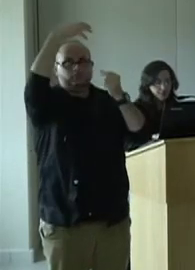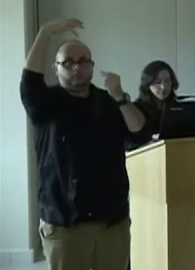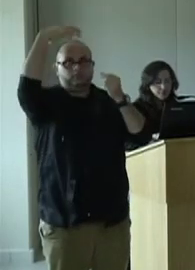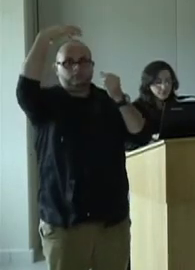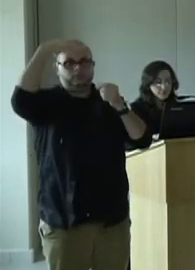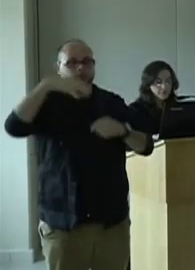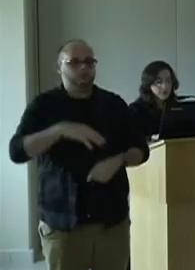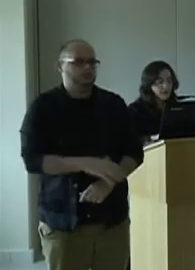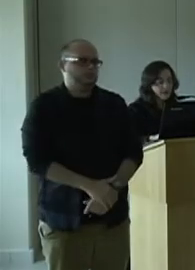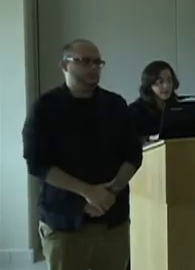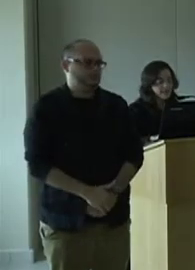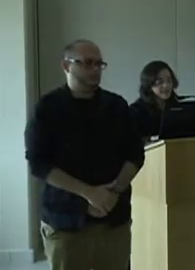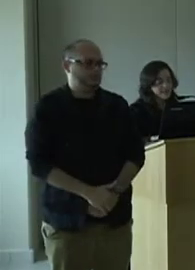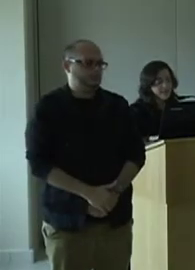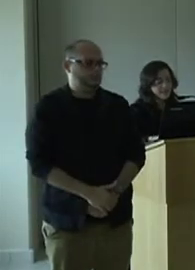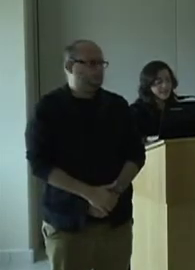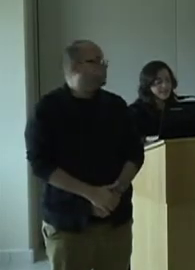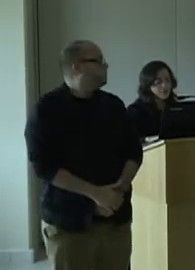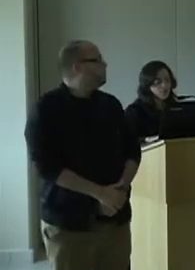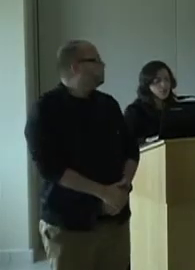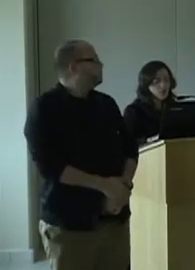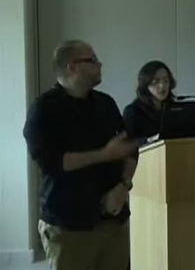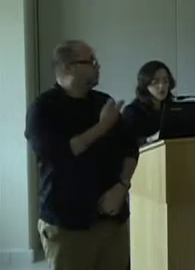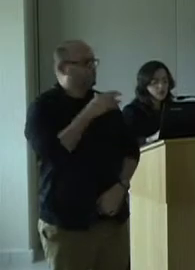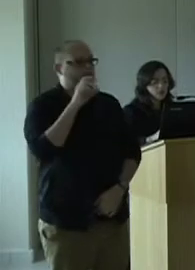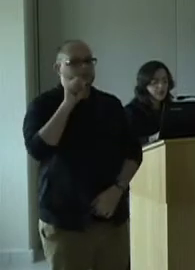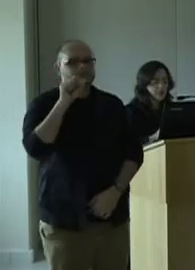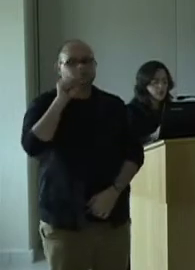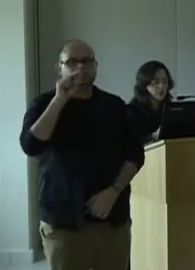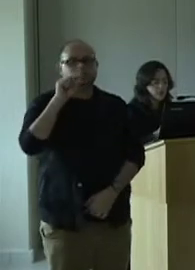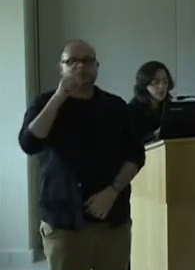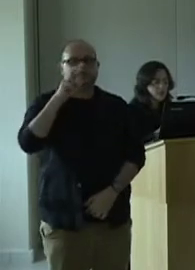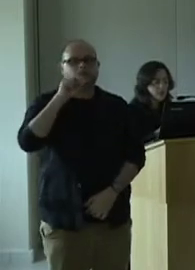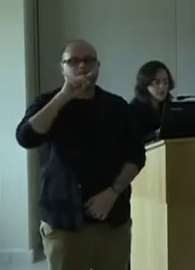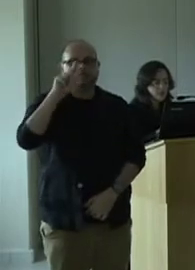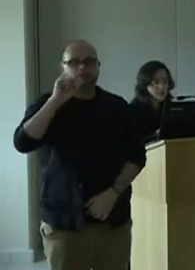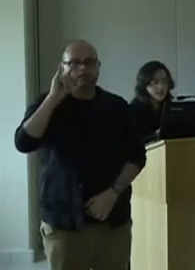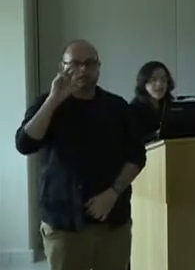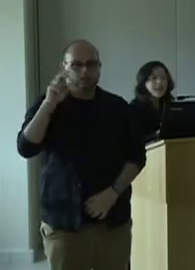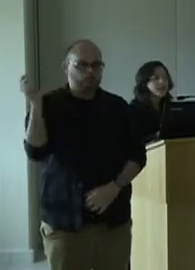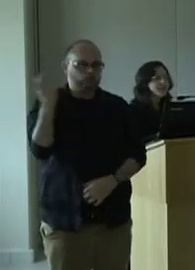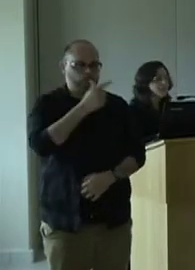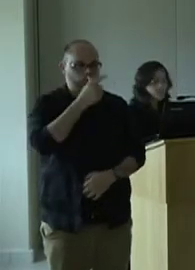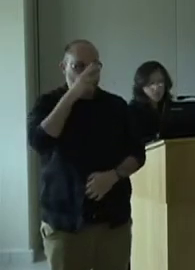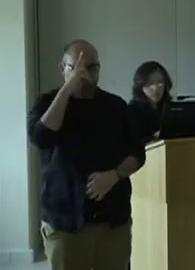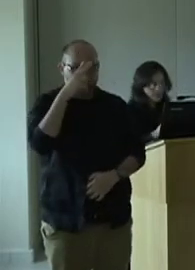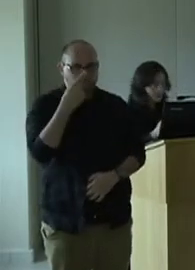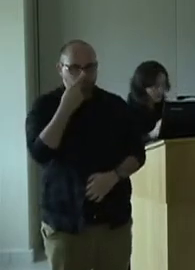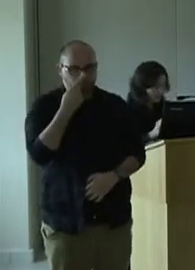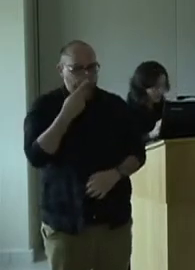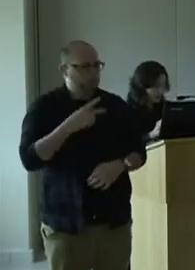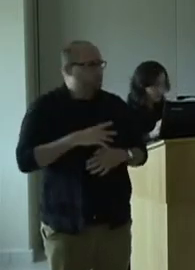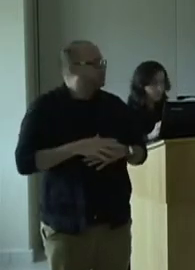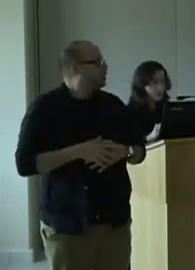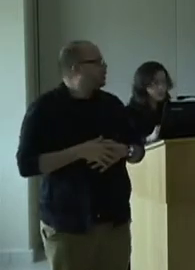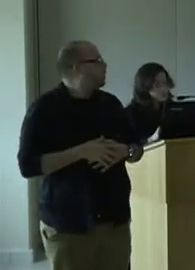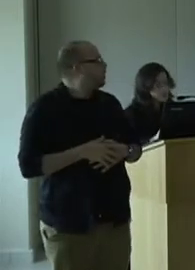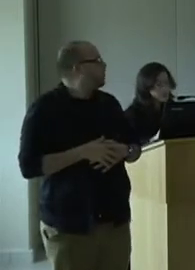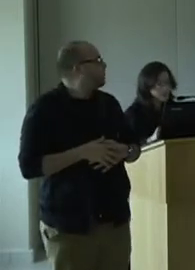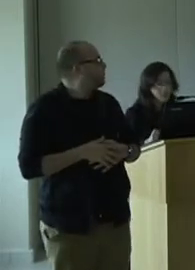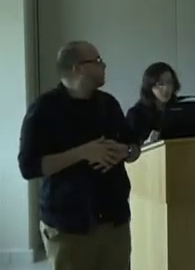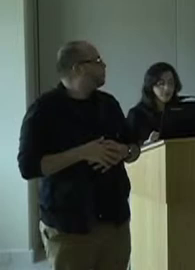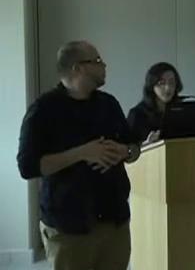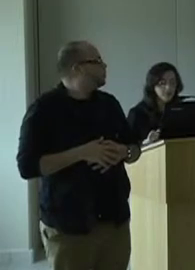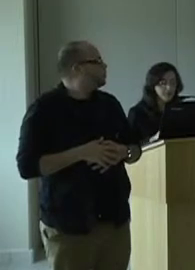necesario. Esta es Sandra Saiter, todo el mundo la conoce, o yo supongo que la mayoría. Ella, me voy